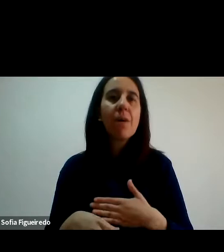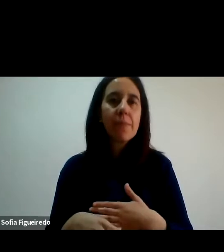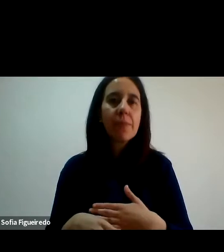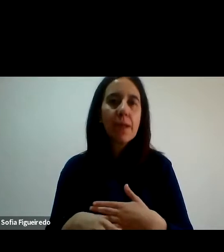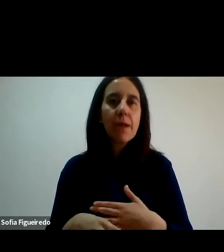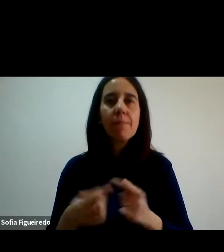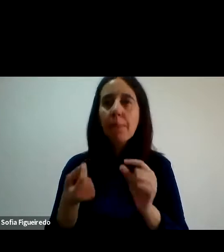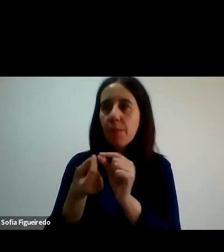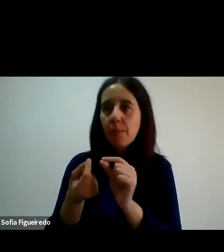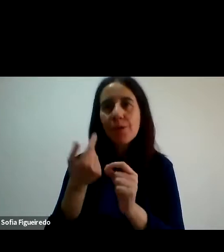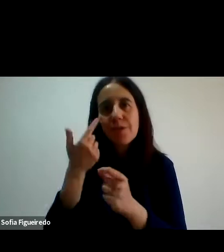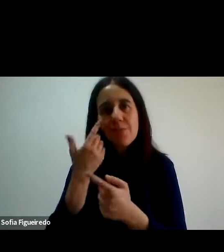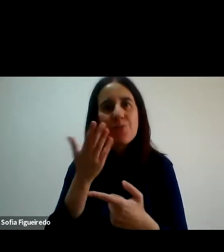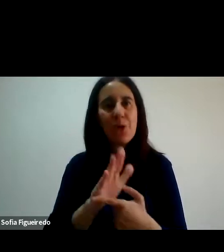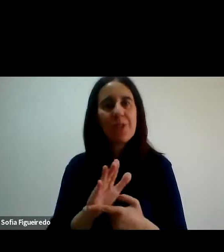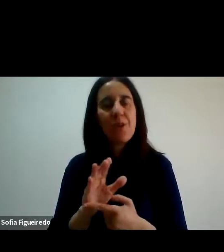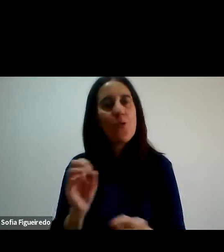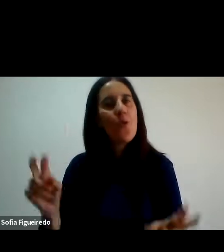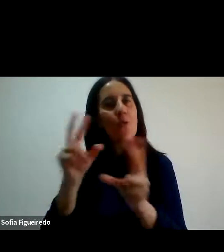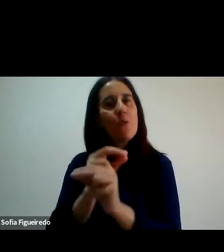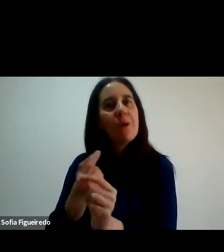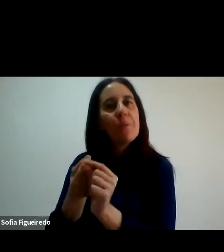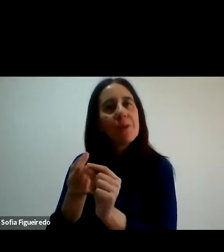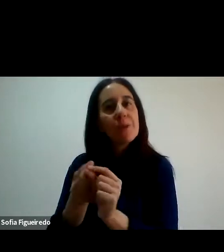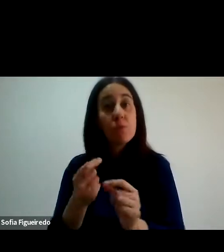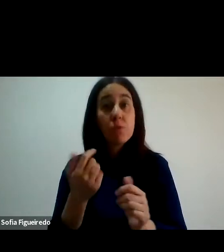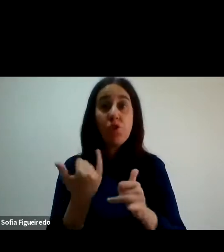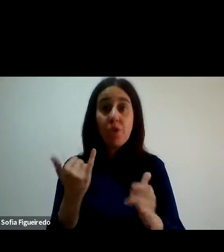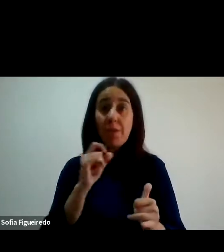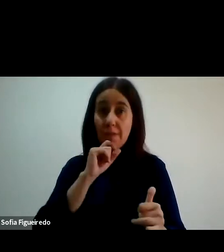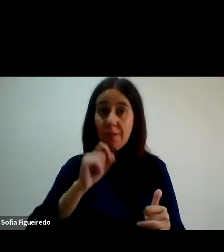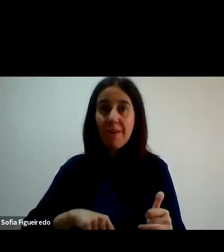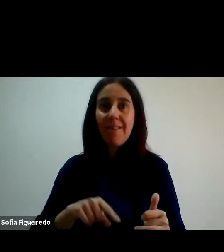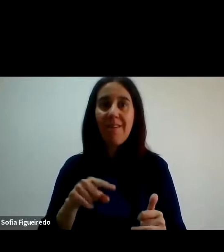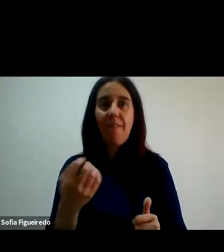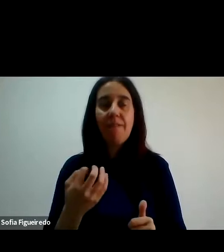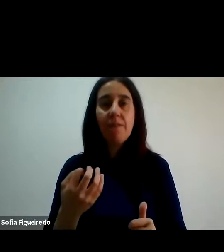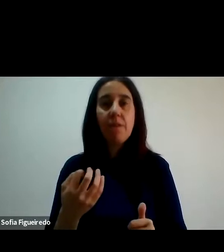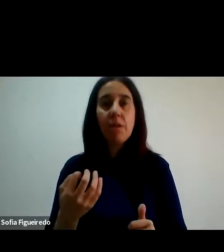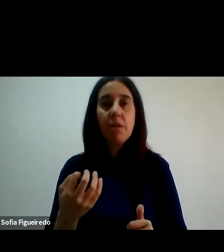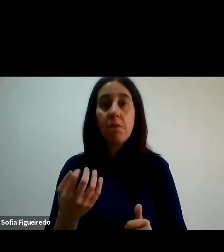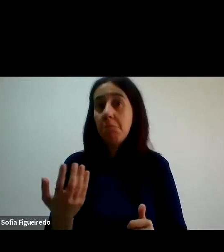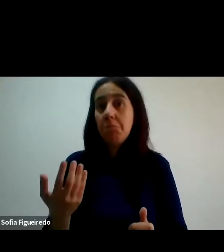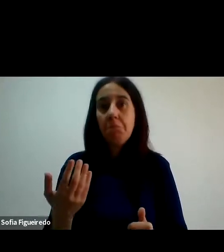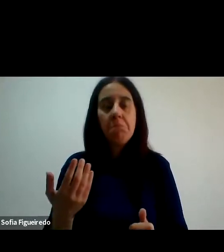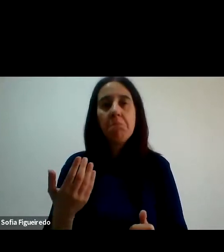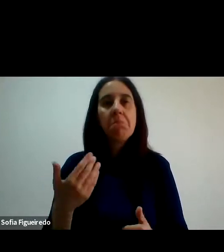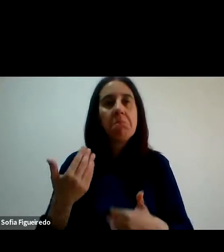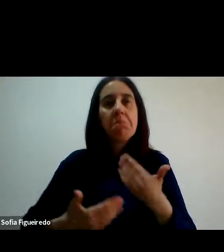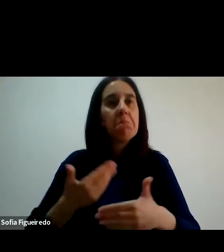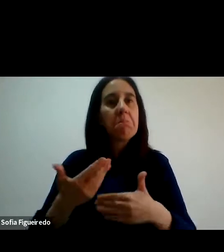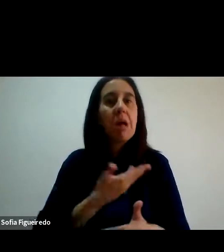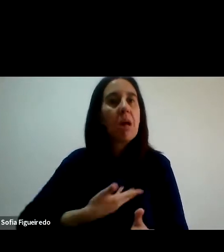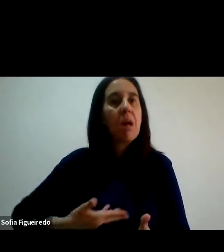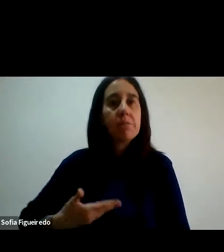proximidade. Isto traz-nos uma forma nova de proximidade que também o canal digital pode trazer, como nunca tínhamos num processo mais